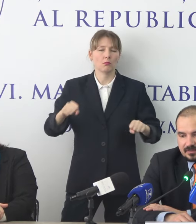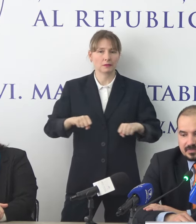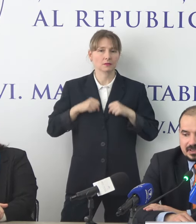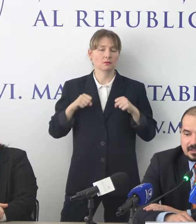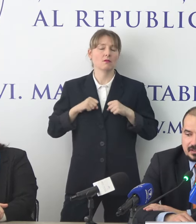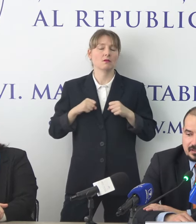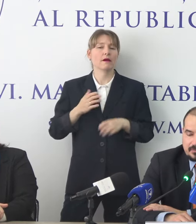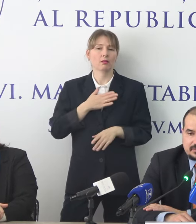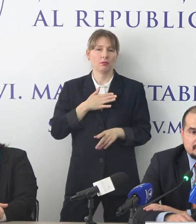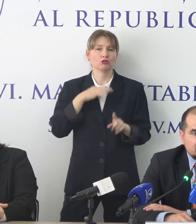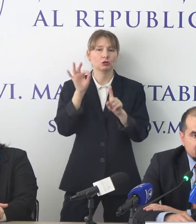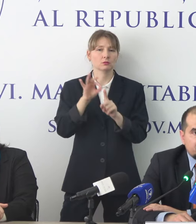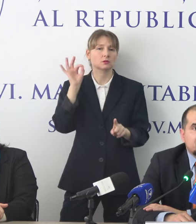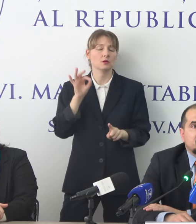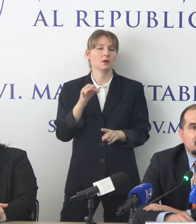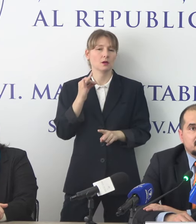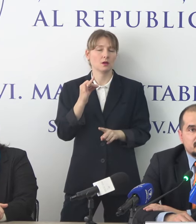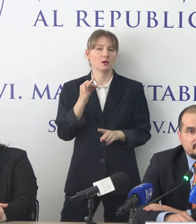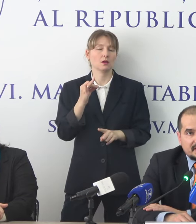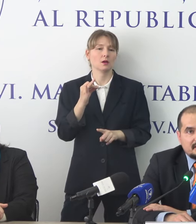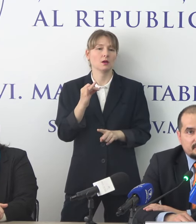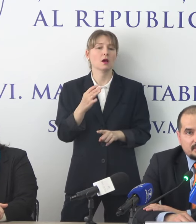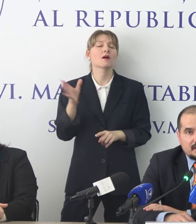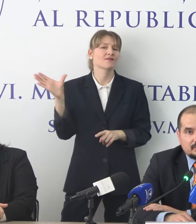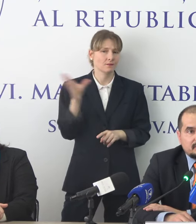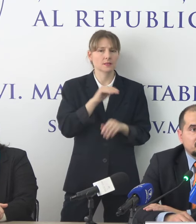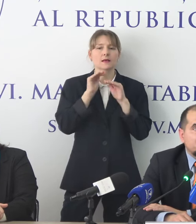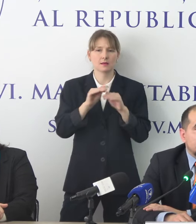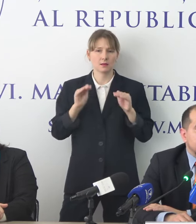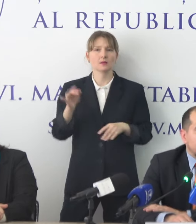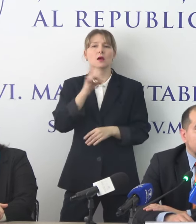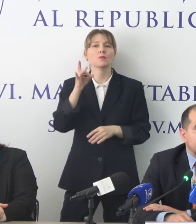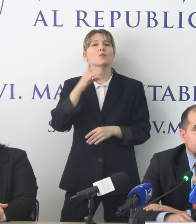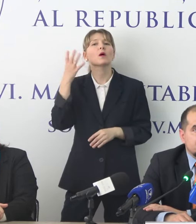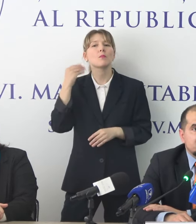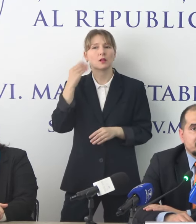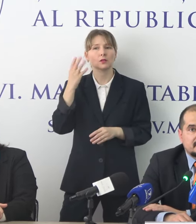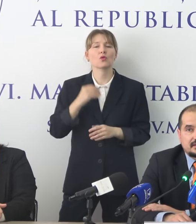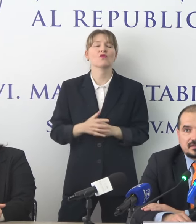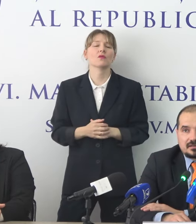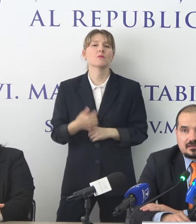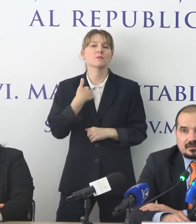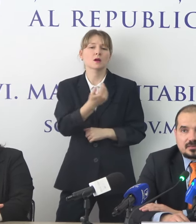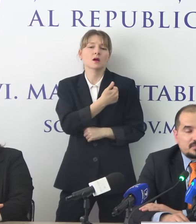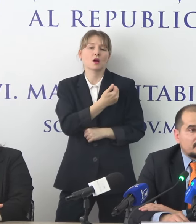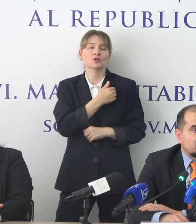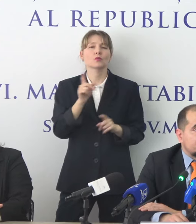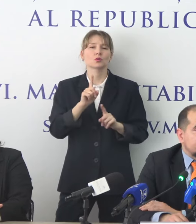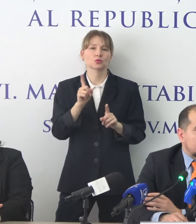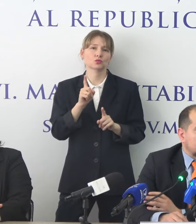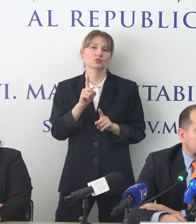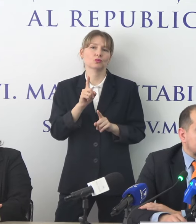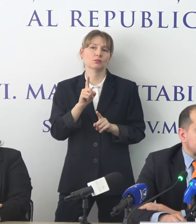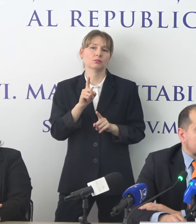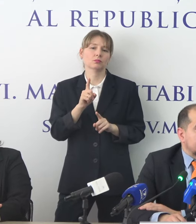care îl avem. Pentru că, încă o dată, repet, toți copiii din Republica Moldova nu merită ceva mai puțin decât să fie Republica Moldova să